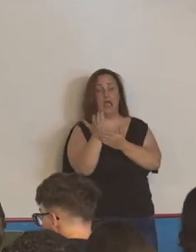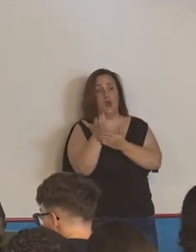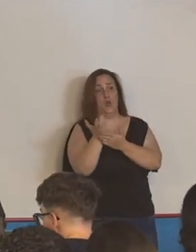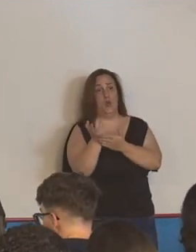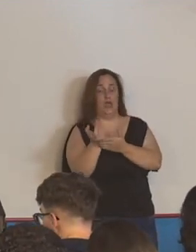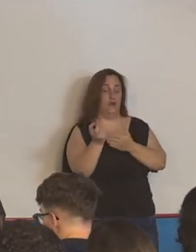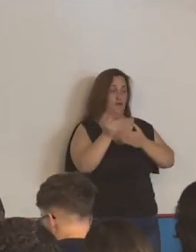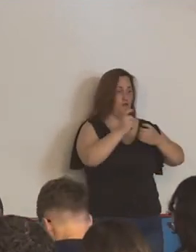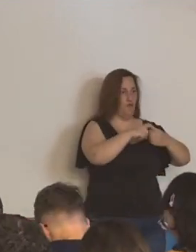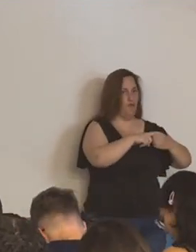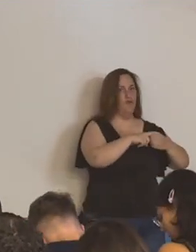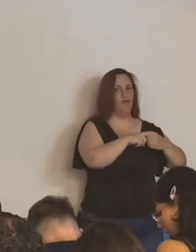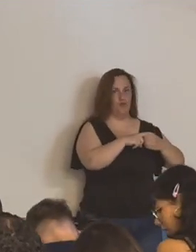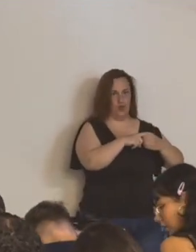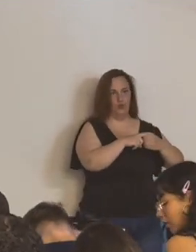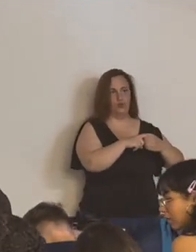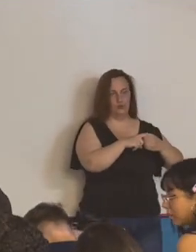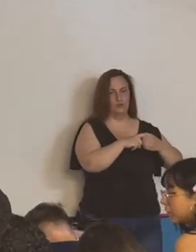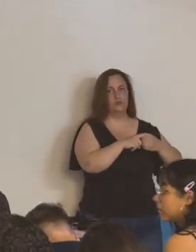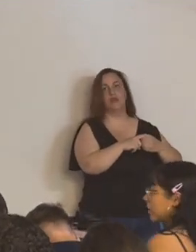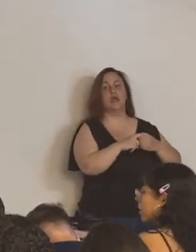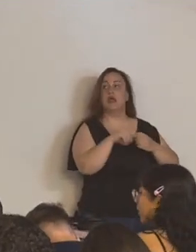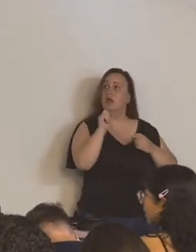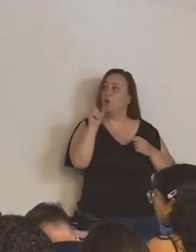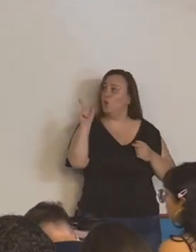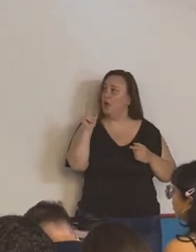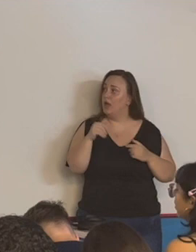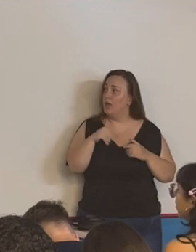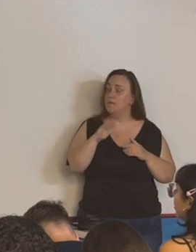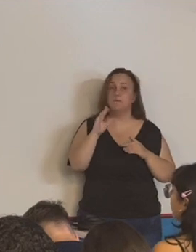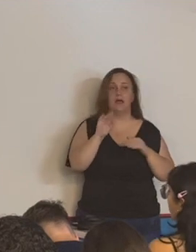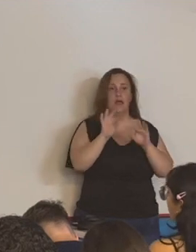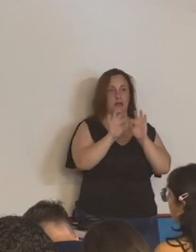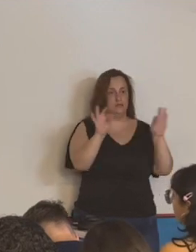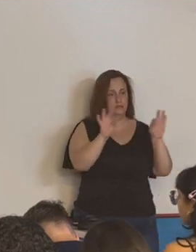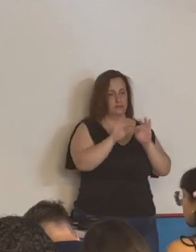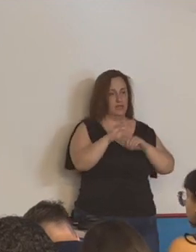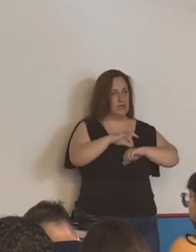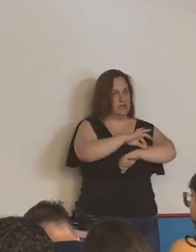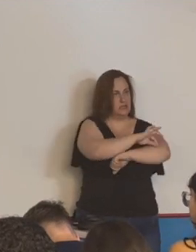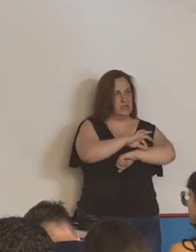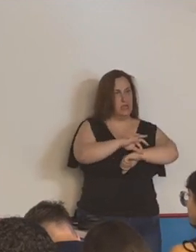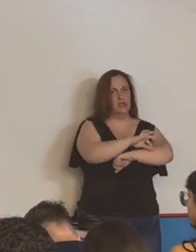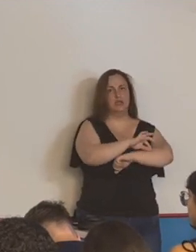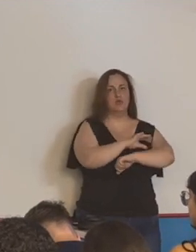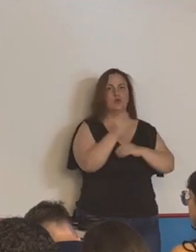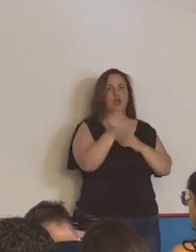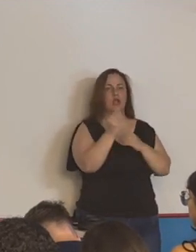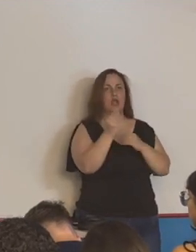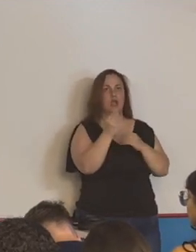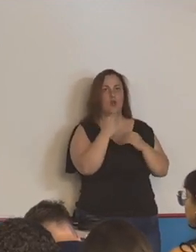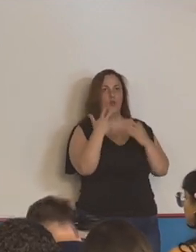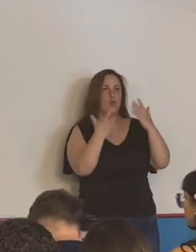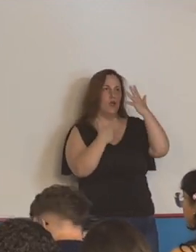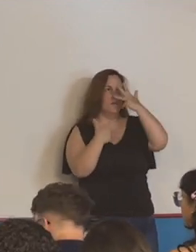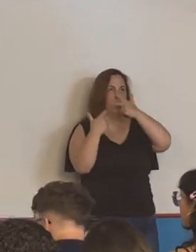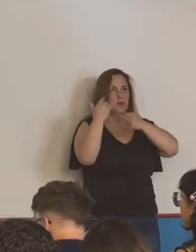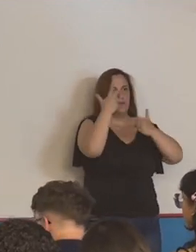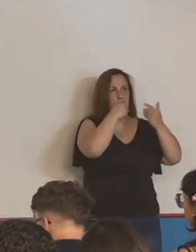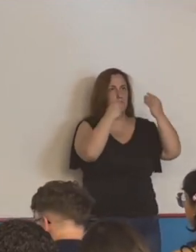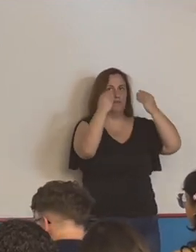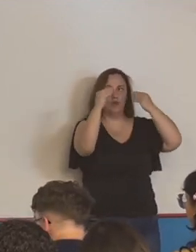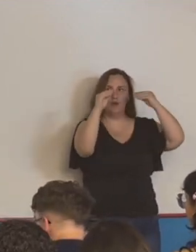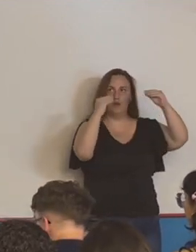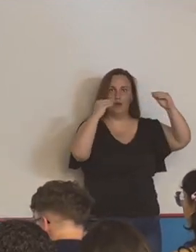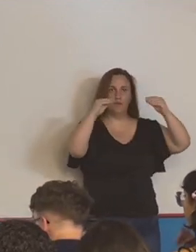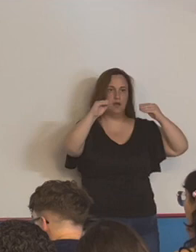trabalhar, que ela fala mais sobre arquitetura e essa questão do ornamento, né? O que que é qual é a